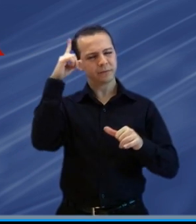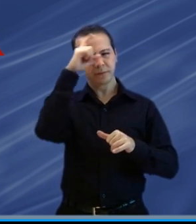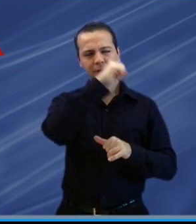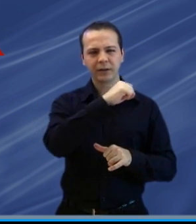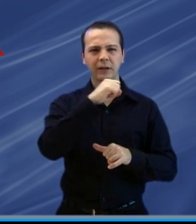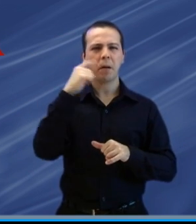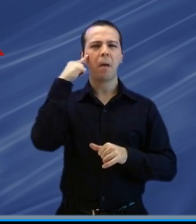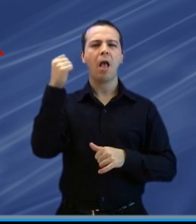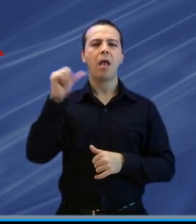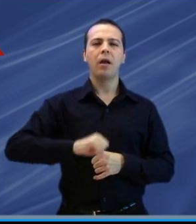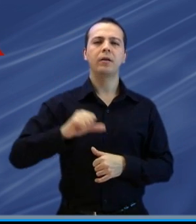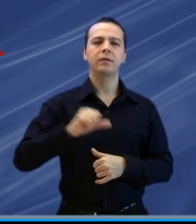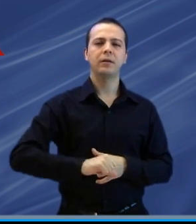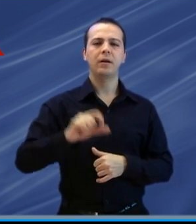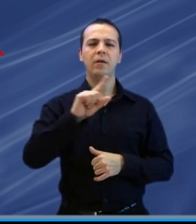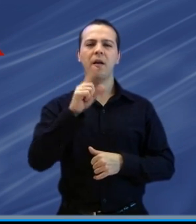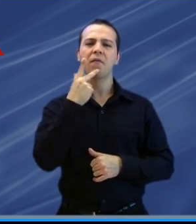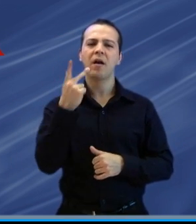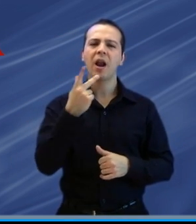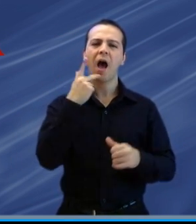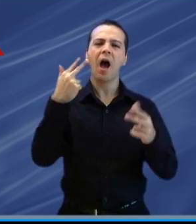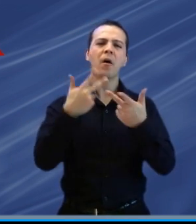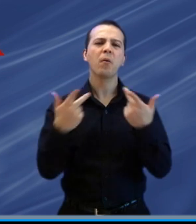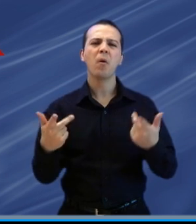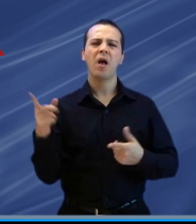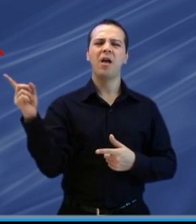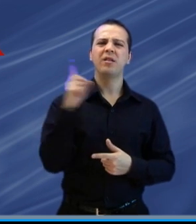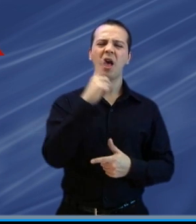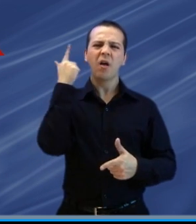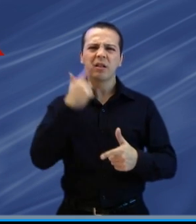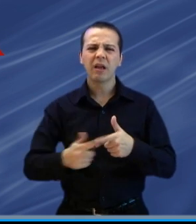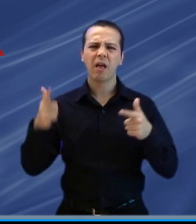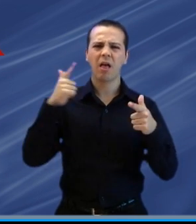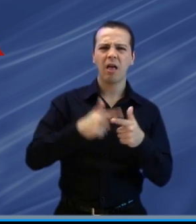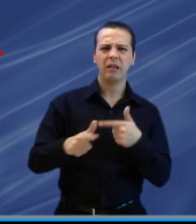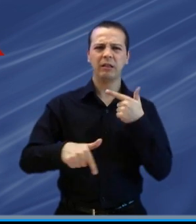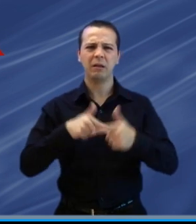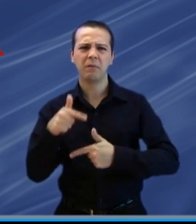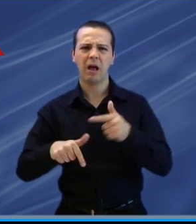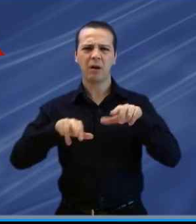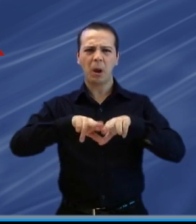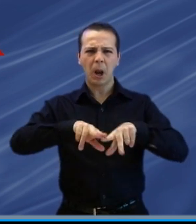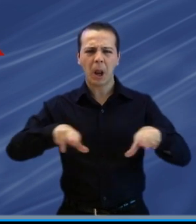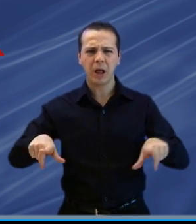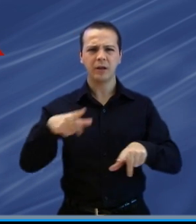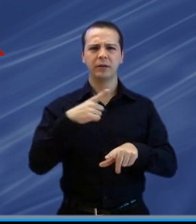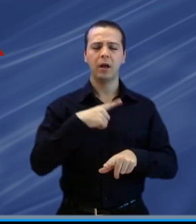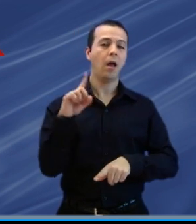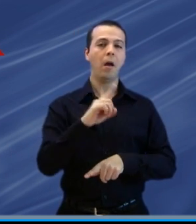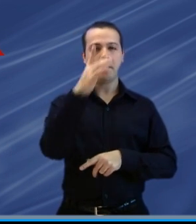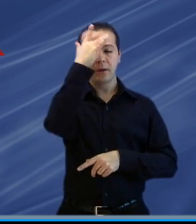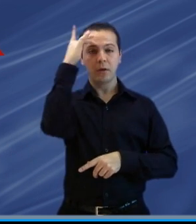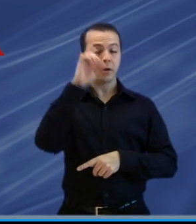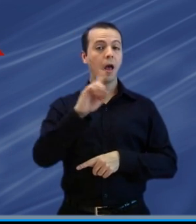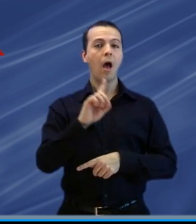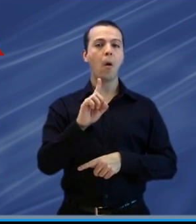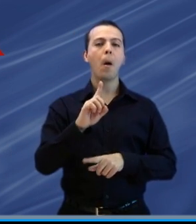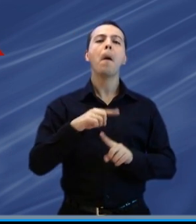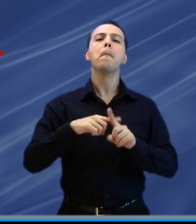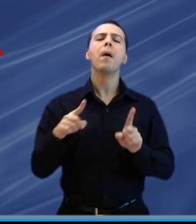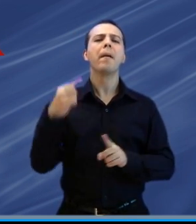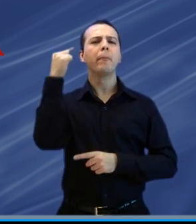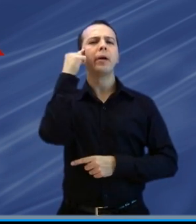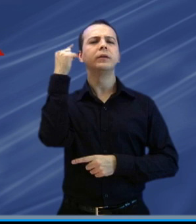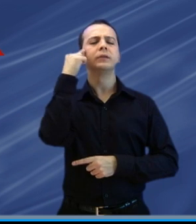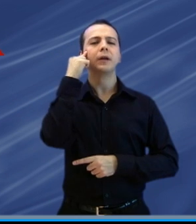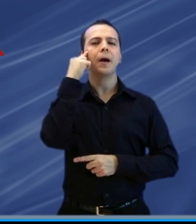vista negativo, de falar, nossa, que trabalho que dão essas pessoas. Não é isso. É